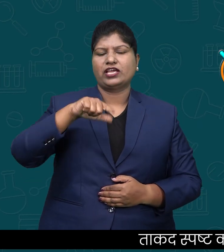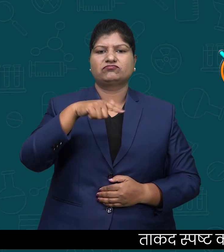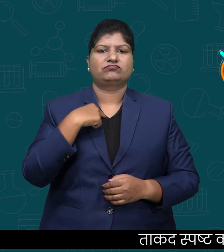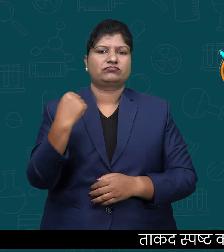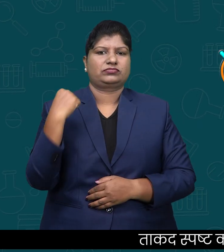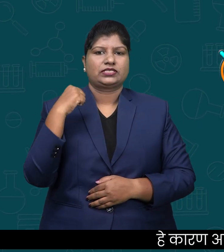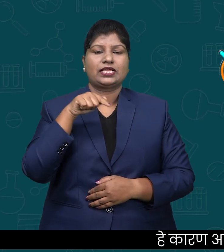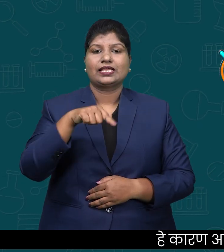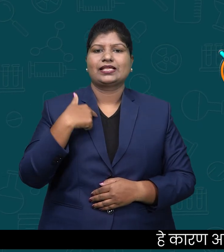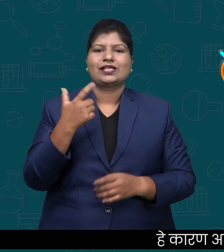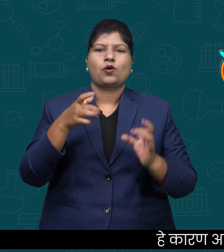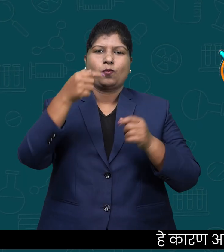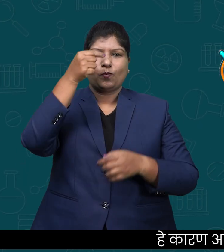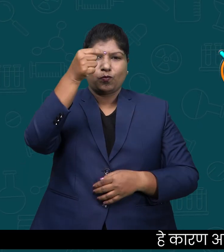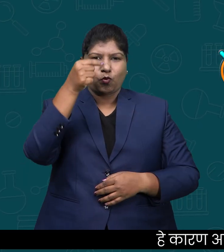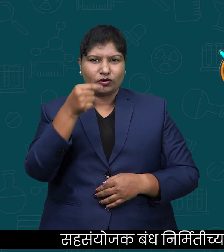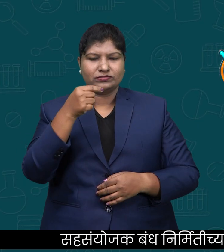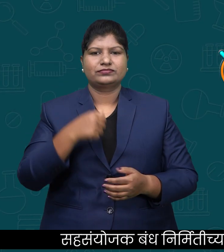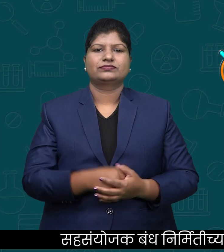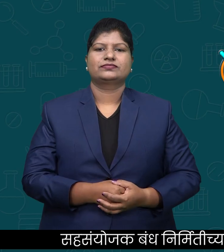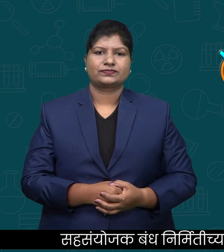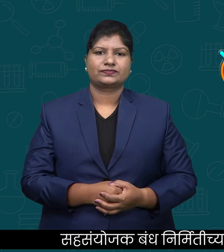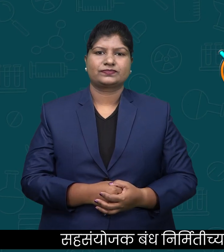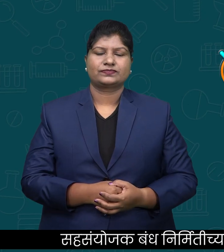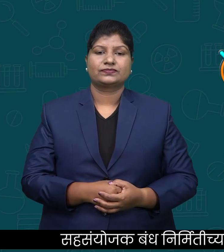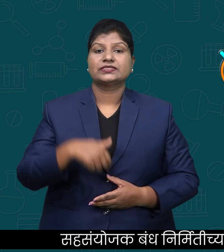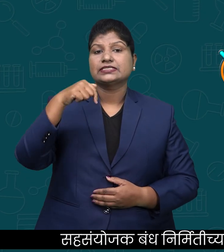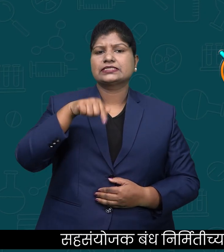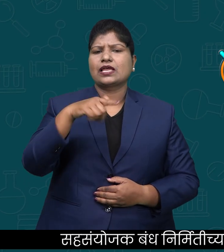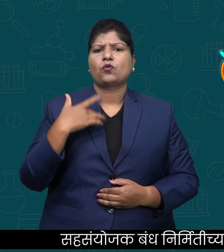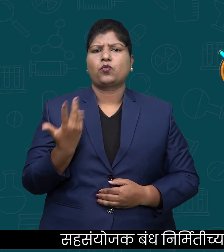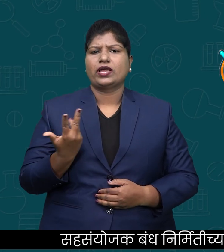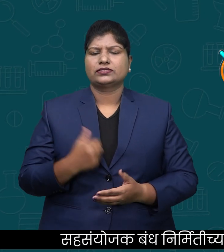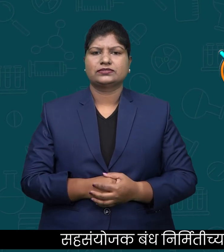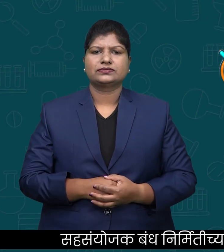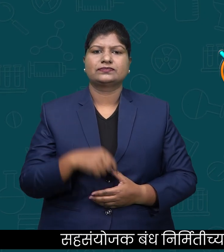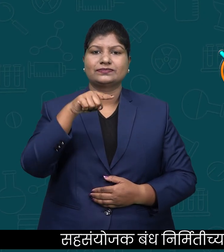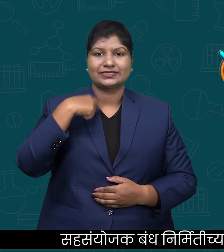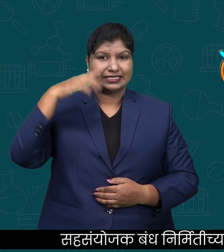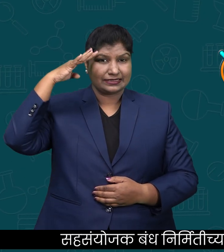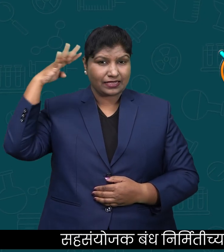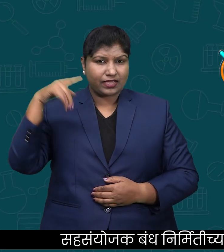ठरते. हे कारण आहे सिद्धांत अजूनही सहसंयोजक बंध निर्मितीच्या लुईस संकल्पनेवर अवलंबून